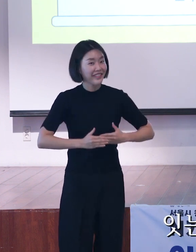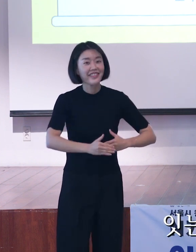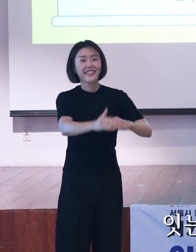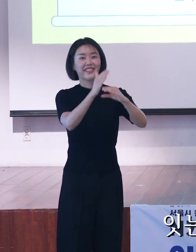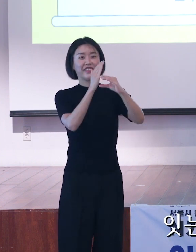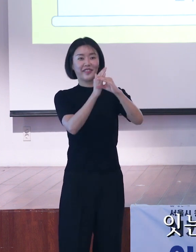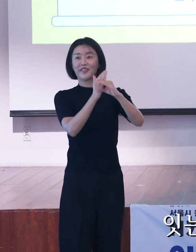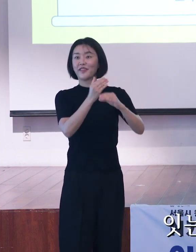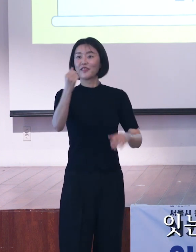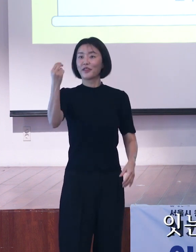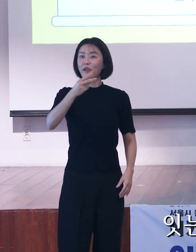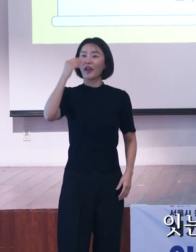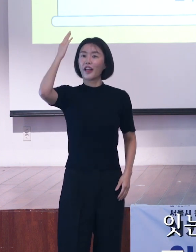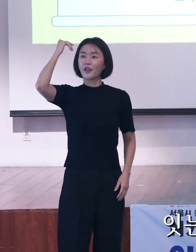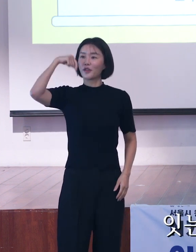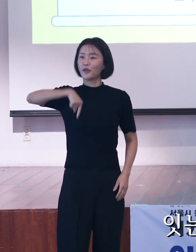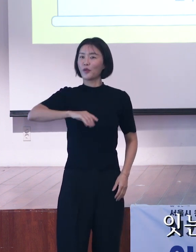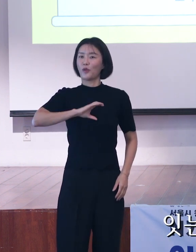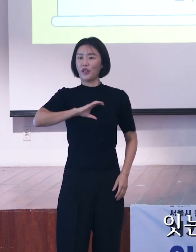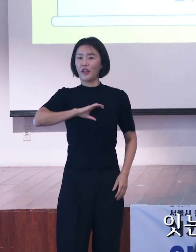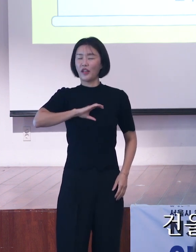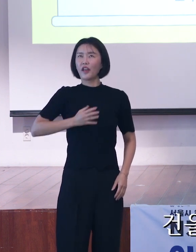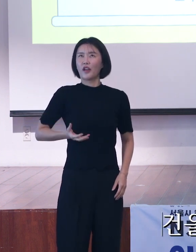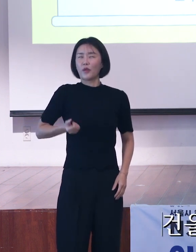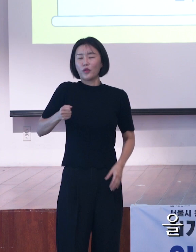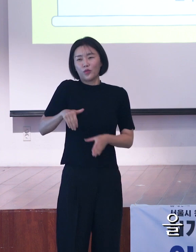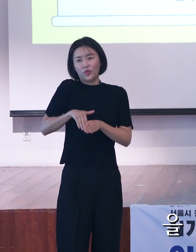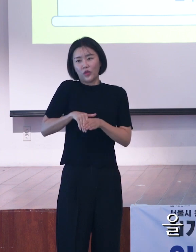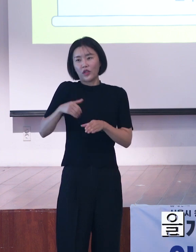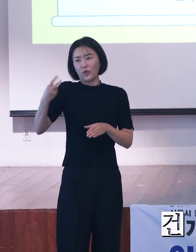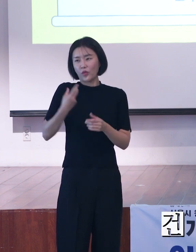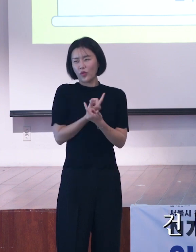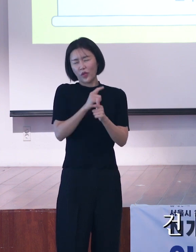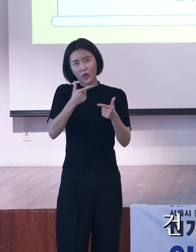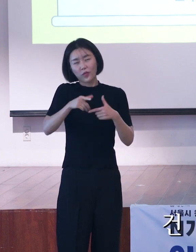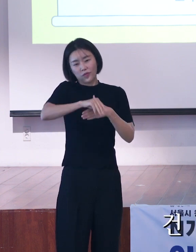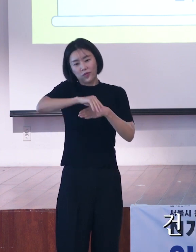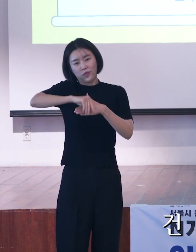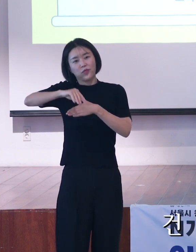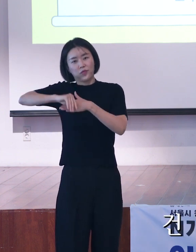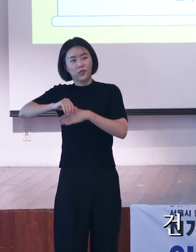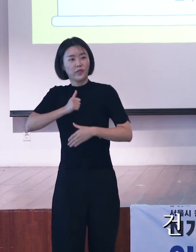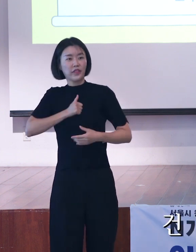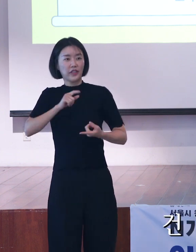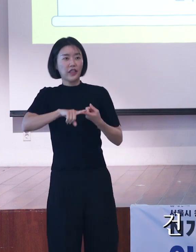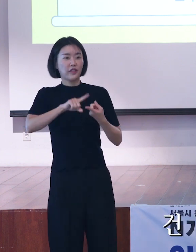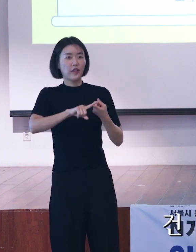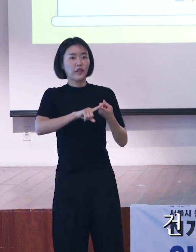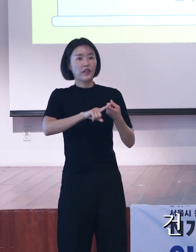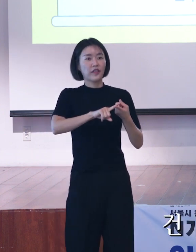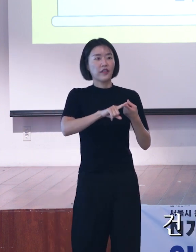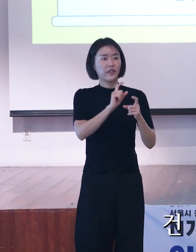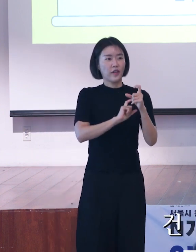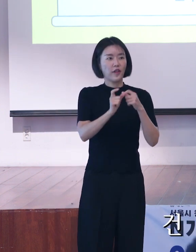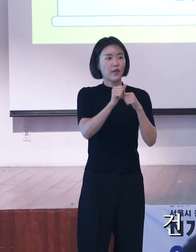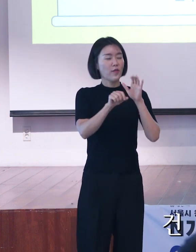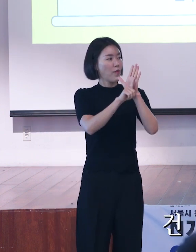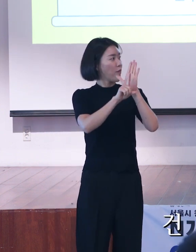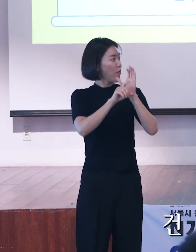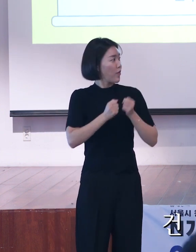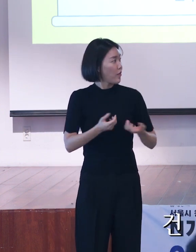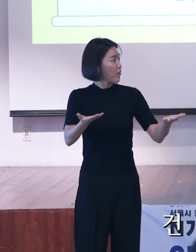그리고 한국 코다의 고유한 유산과 다문화적 정체성을 축복하고 기념하며